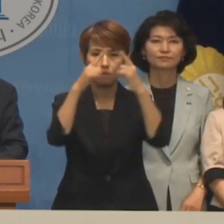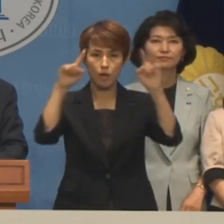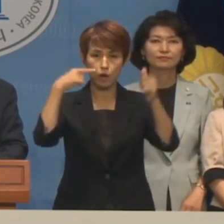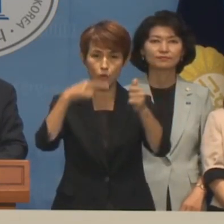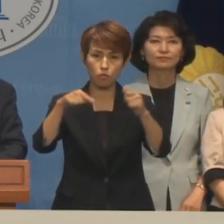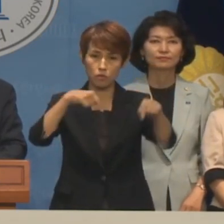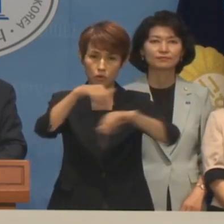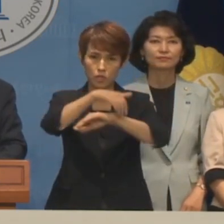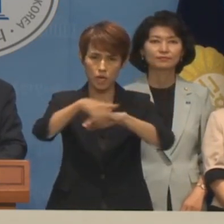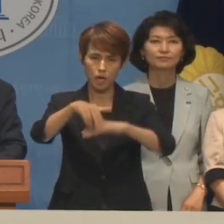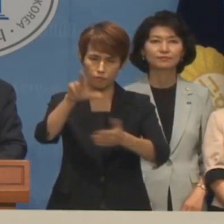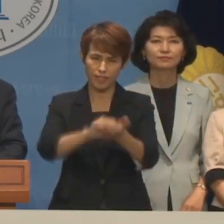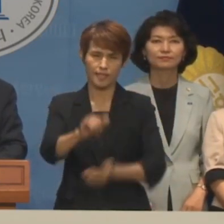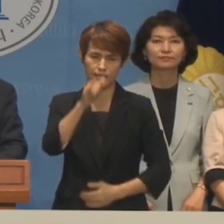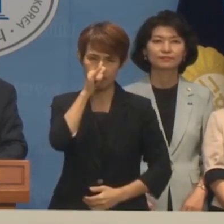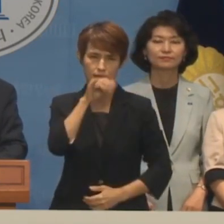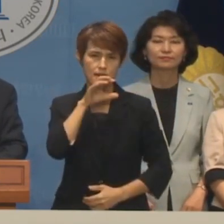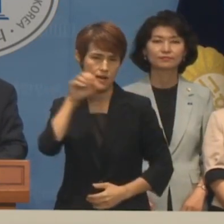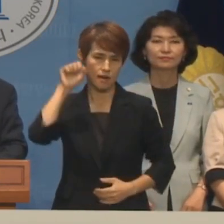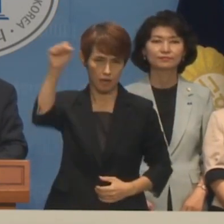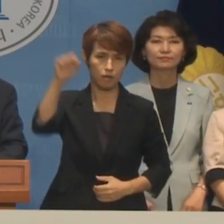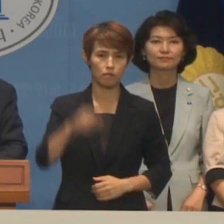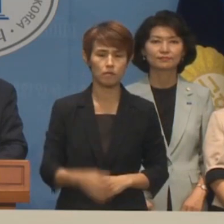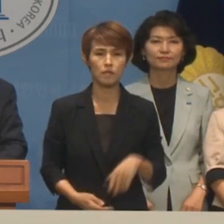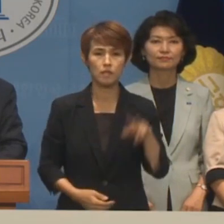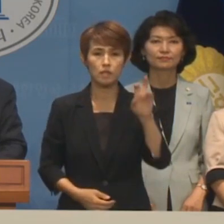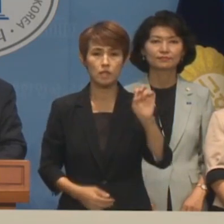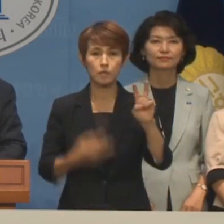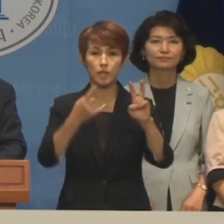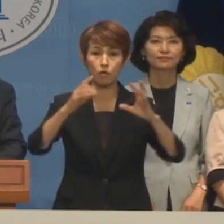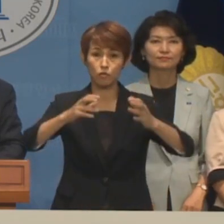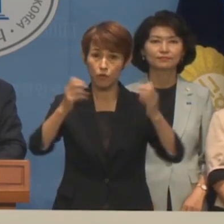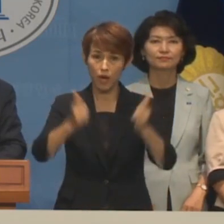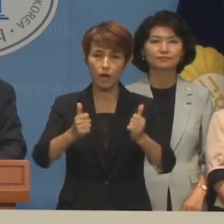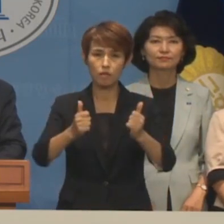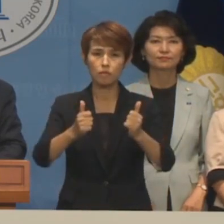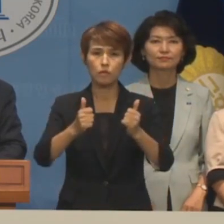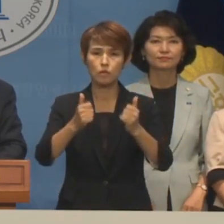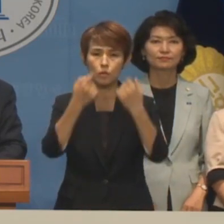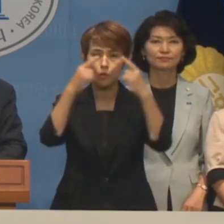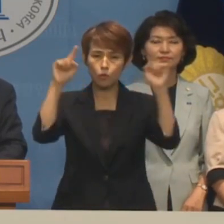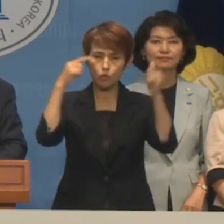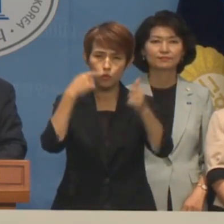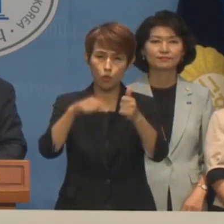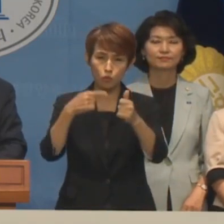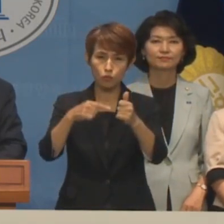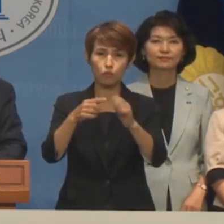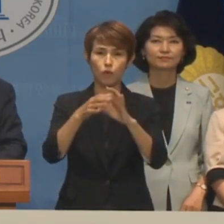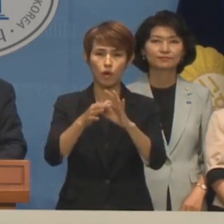정책 규탄과 22대 국회의 올바른 고등교육 입법 촉구를 위한